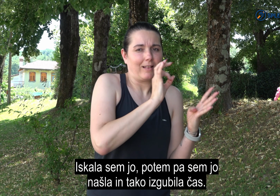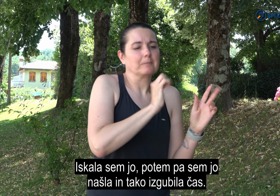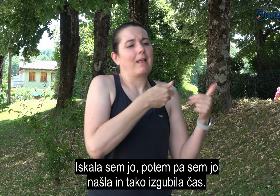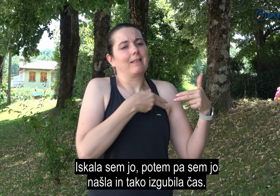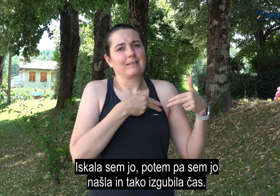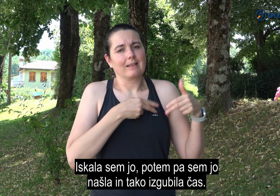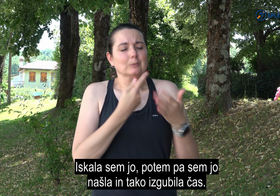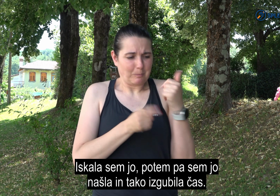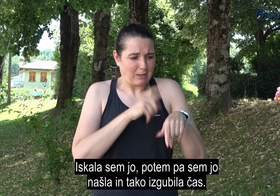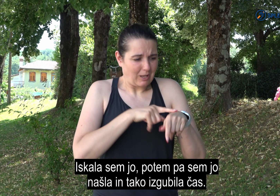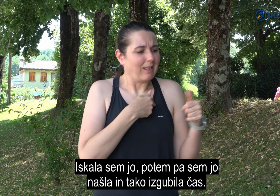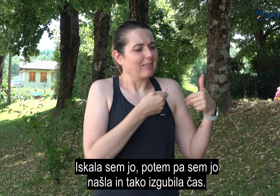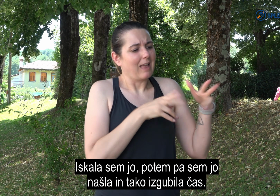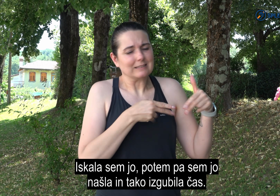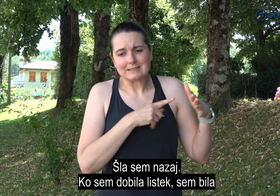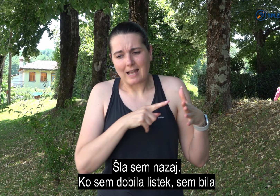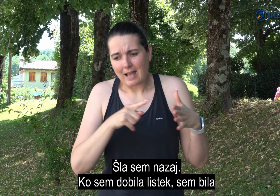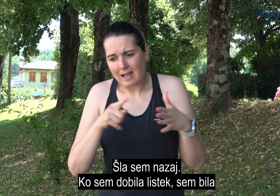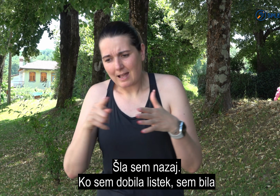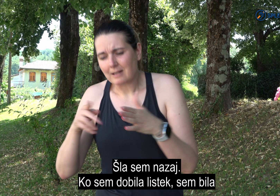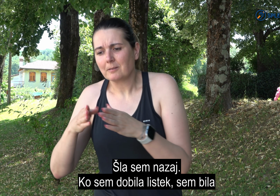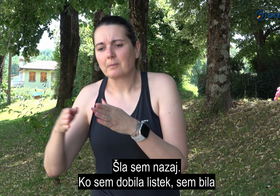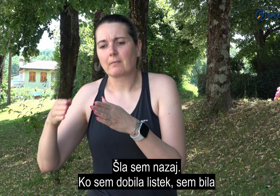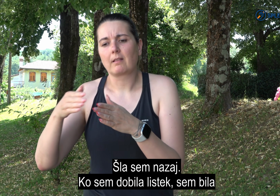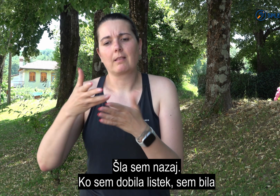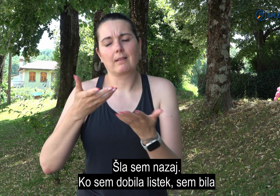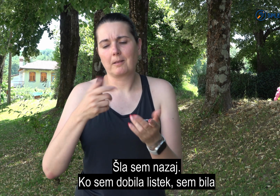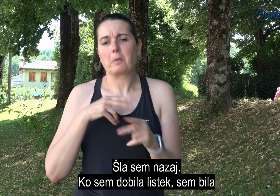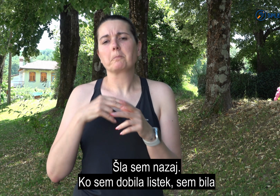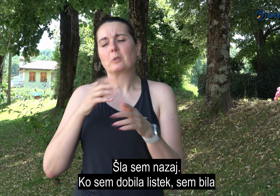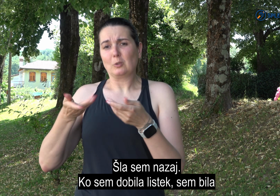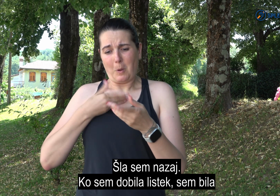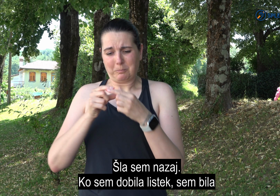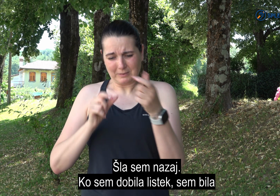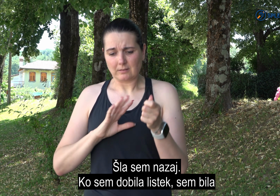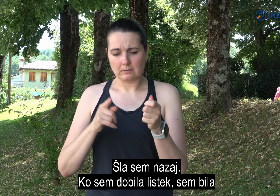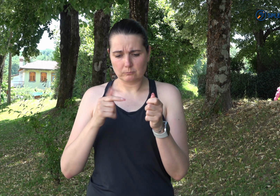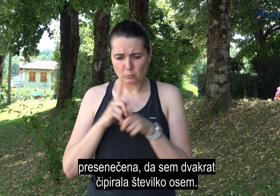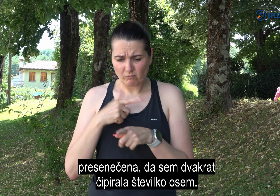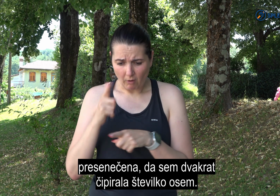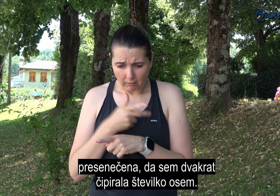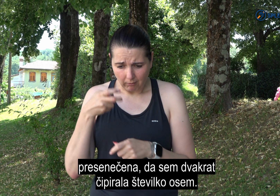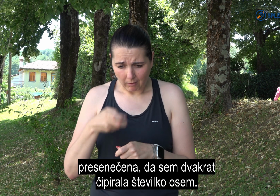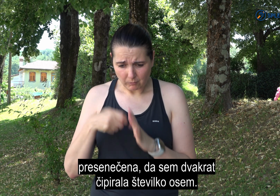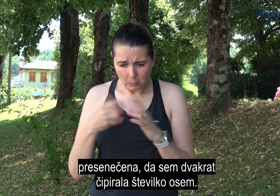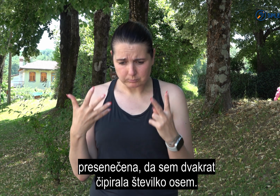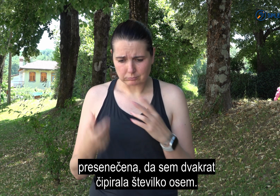čas. Šla sem nazaj. Ko sem dobila listek, sem bila presenečena, da sem 2-krat čipirala številko